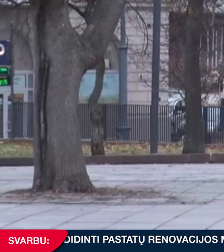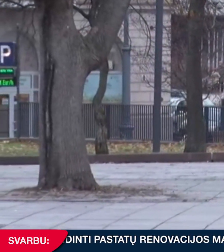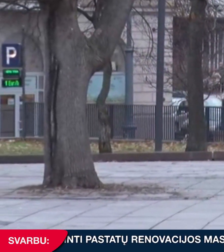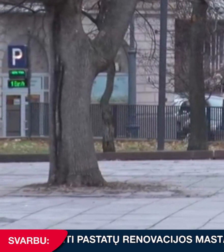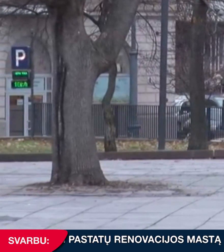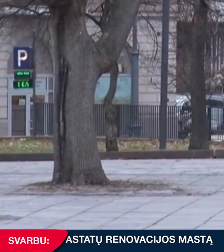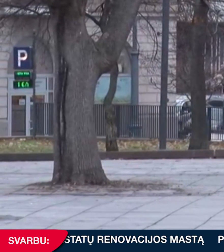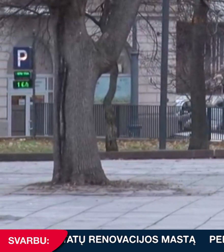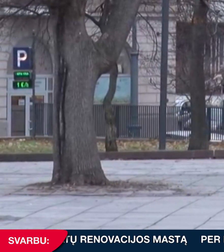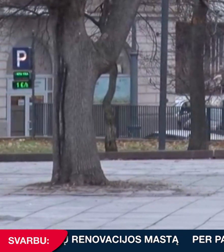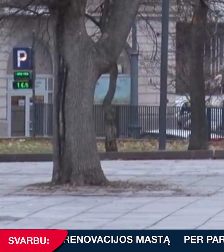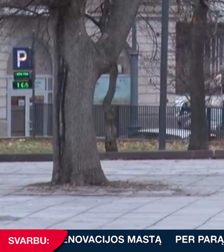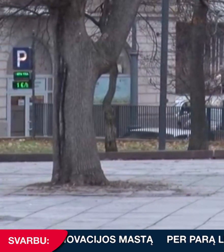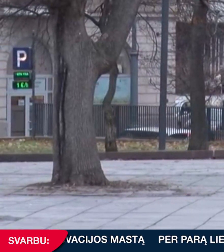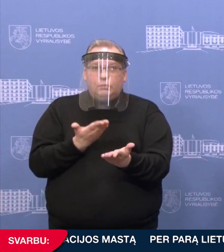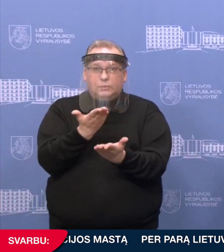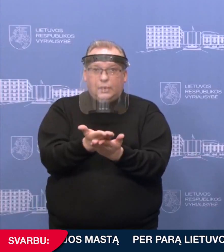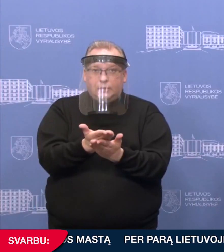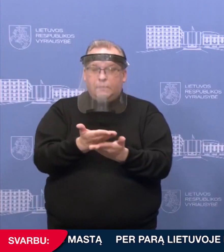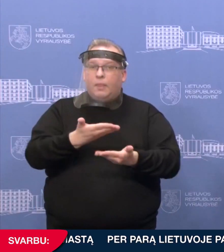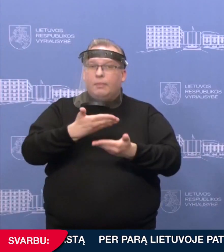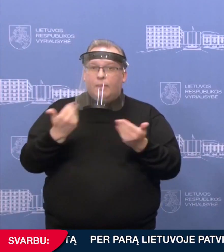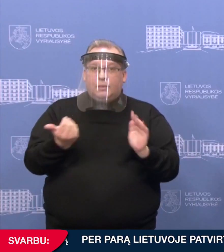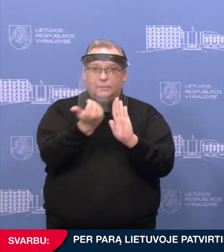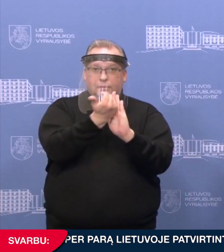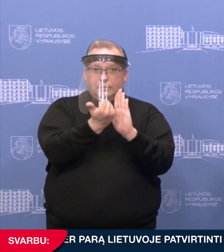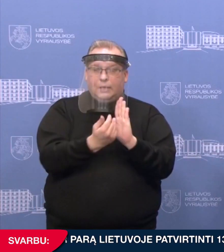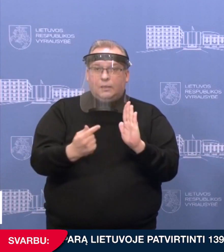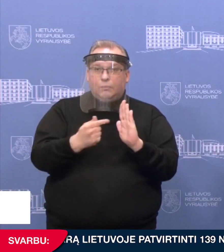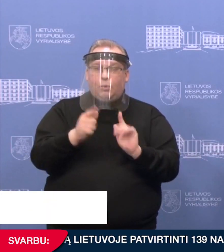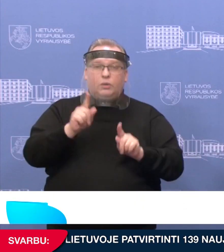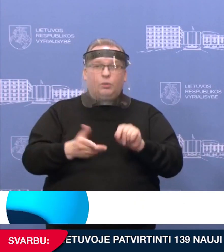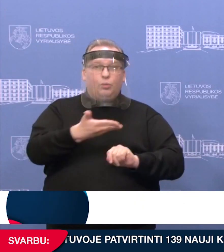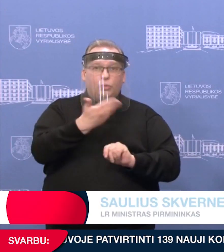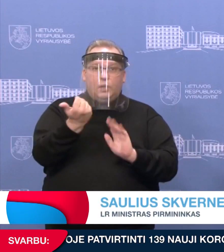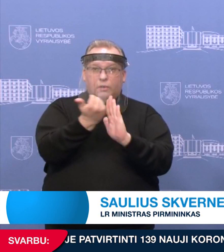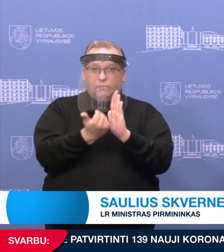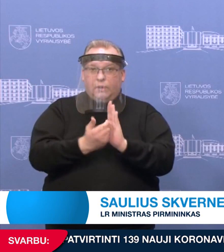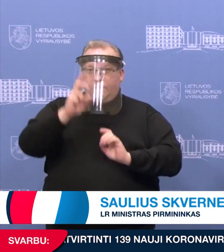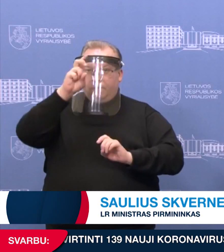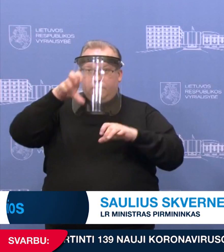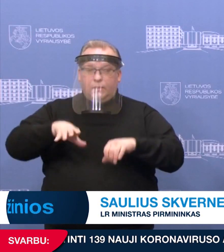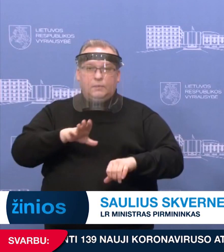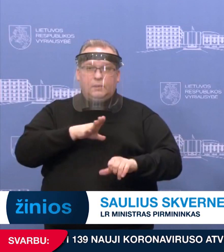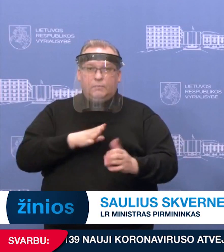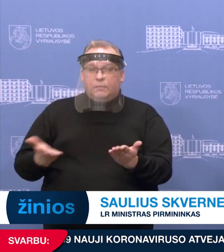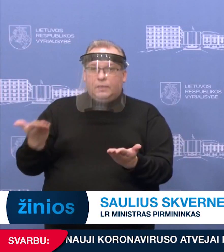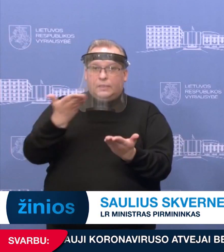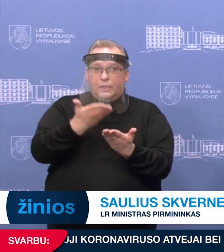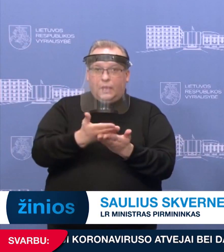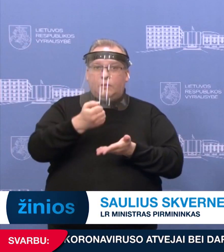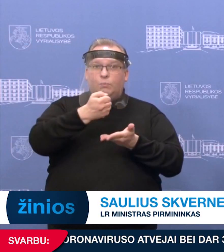tikina, kad šios idėjos dar neatsisako. Nėra įstatymo, jeigu nėra įstatymo, vyriausybė negali teikti